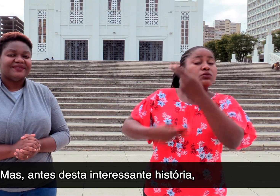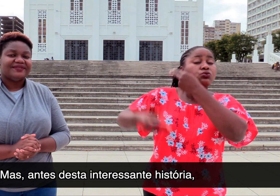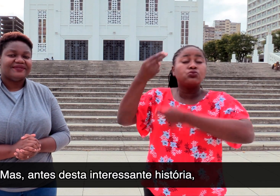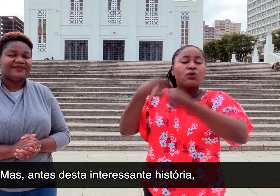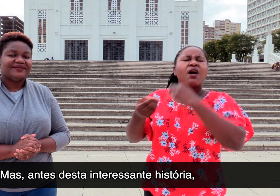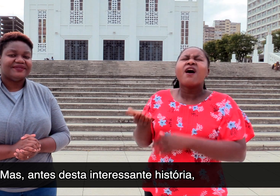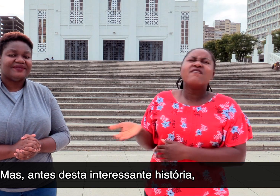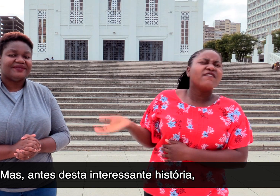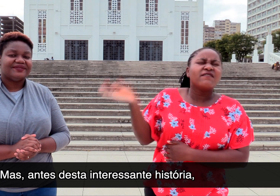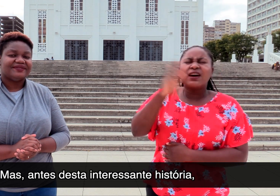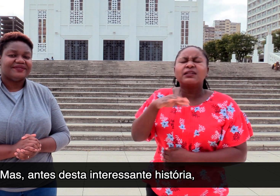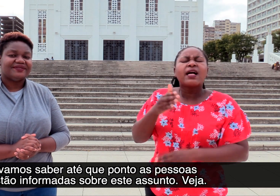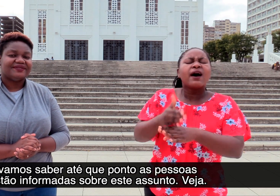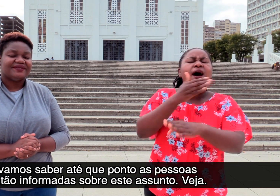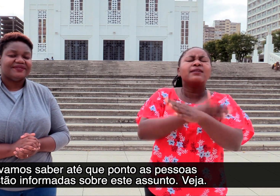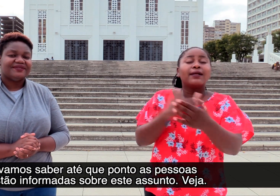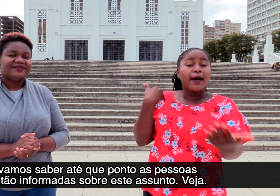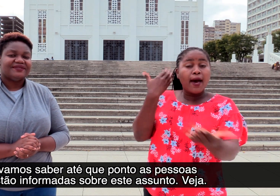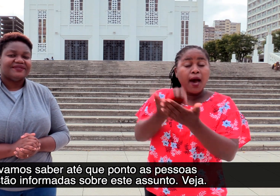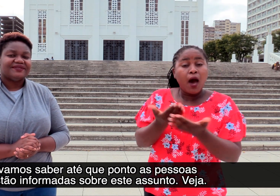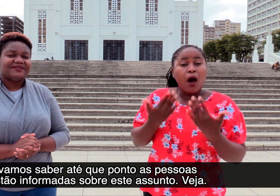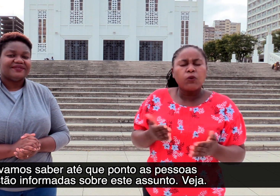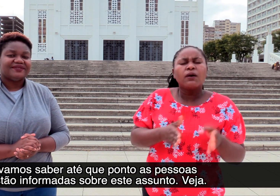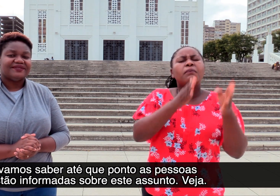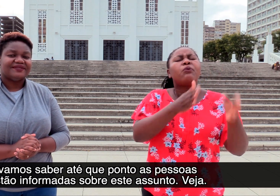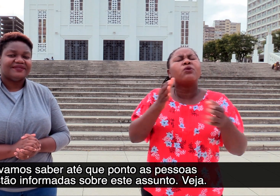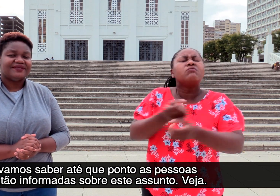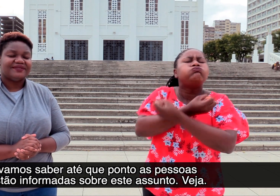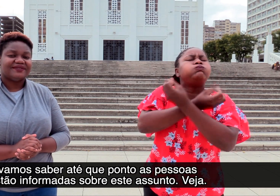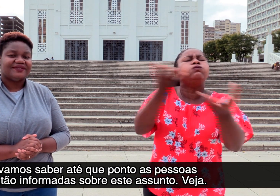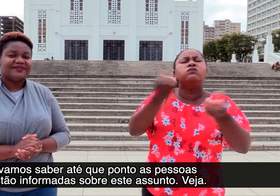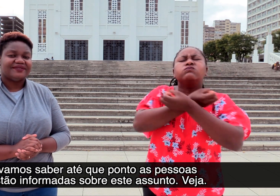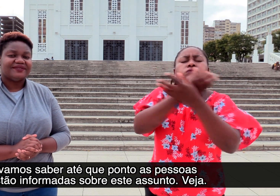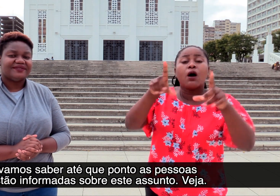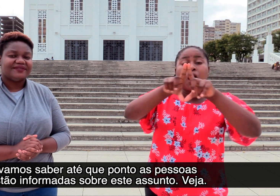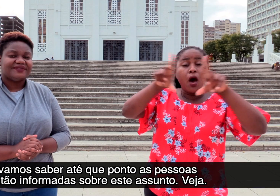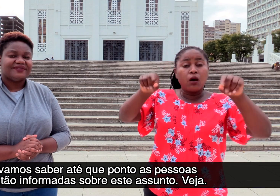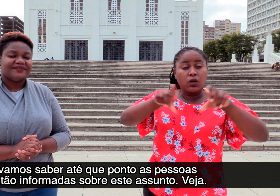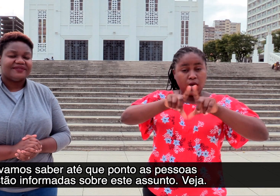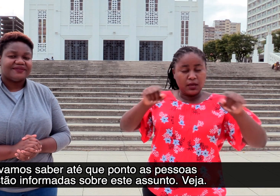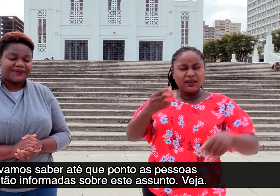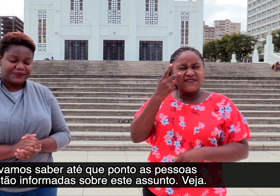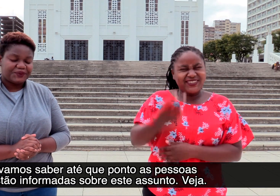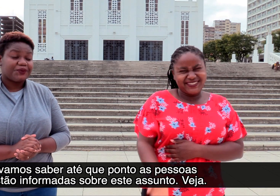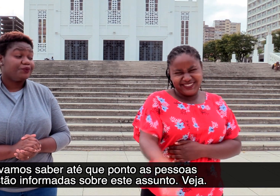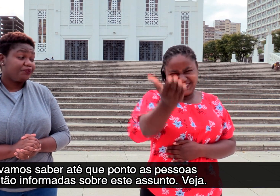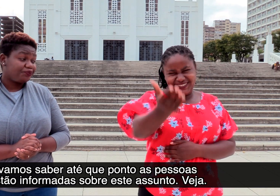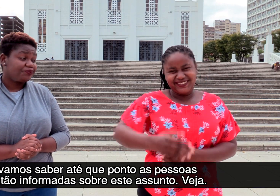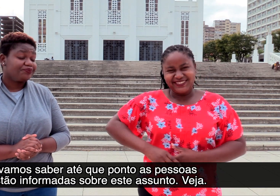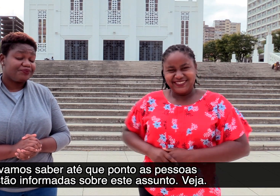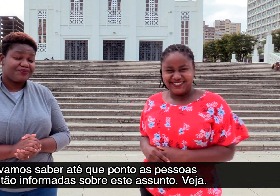Mas antes desta interessante história, vamos saber até que ponto as pessoas estão informadas sobre este assunto.